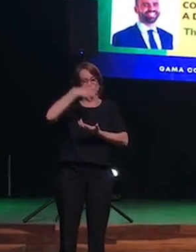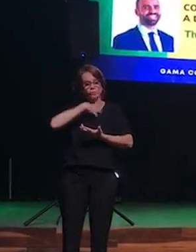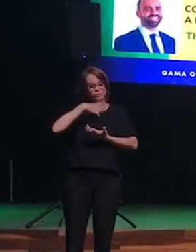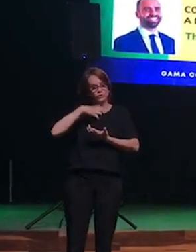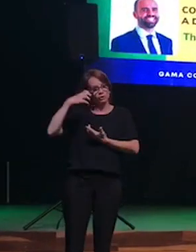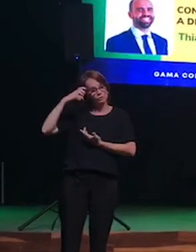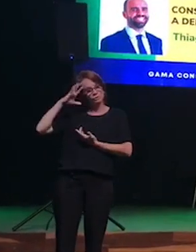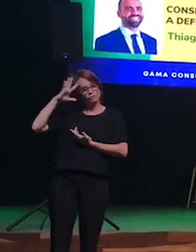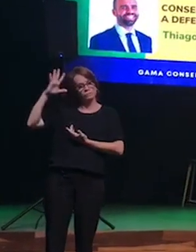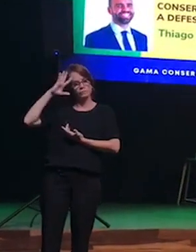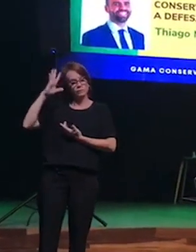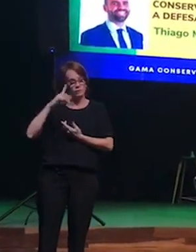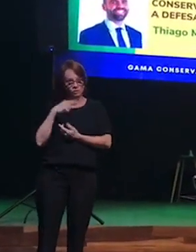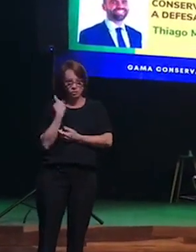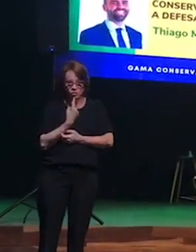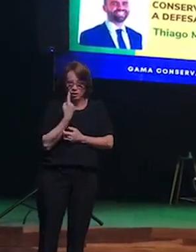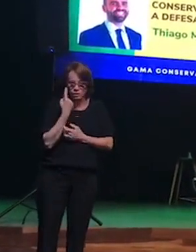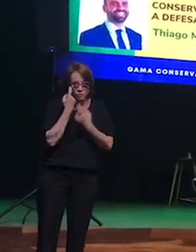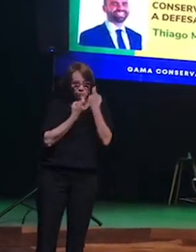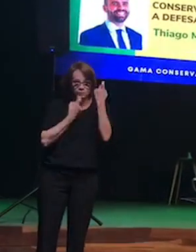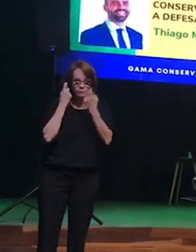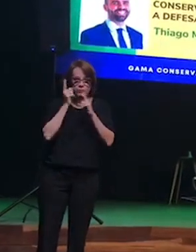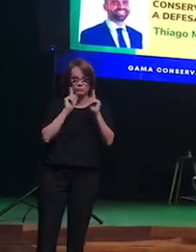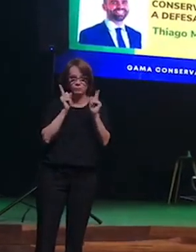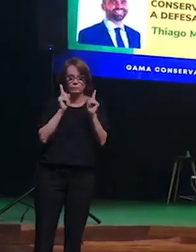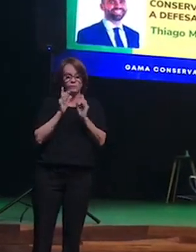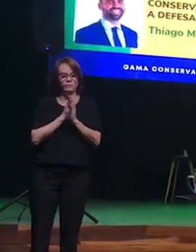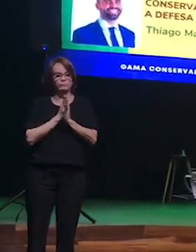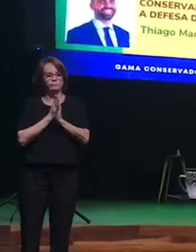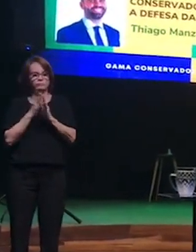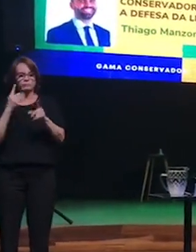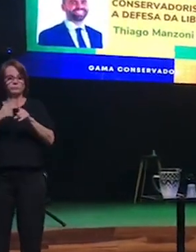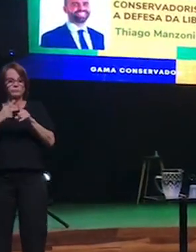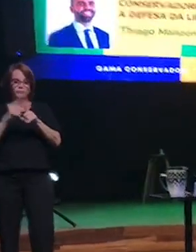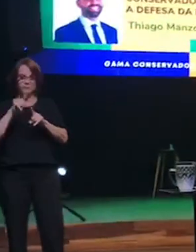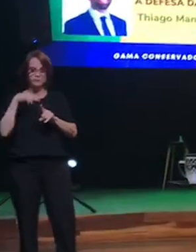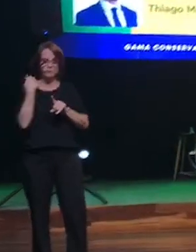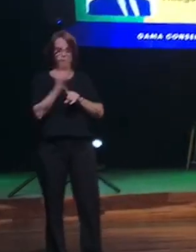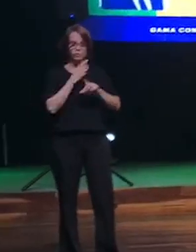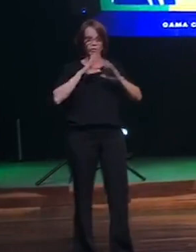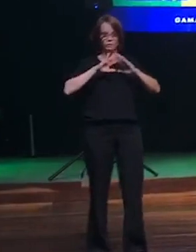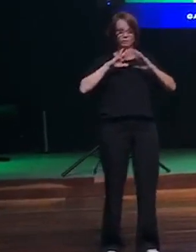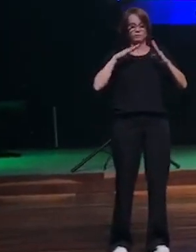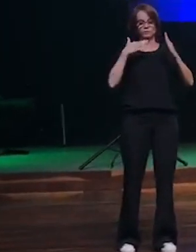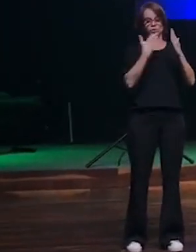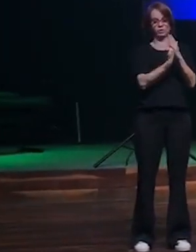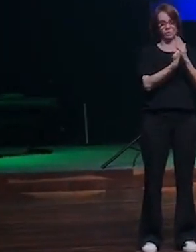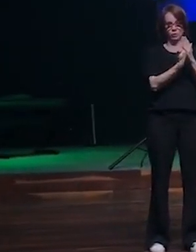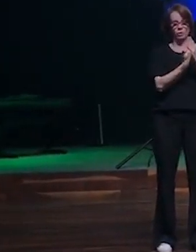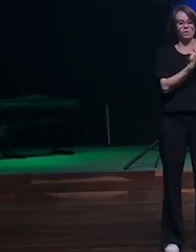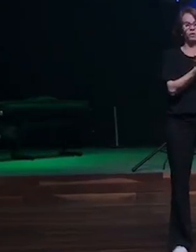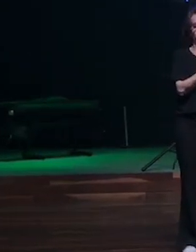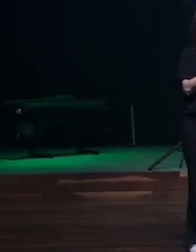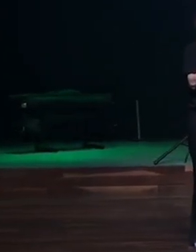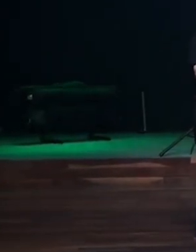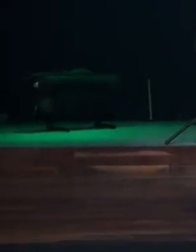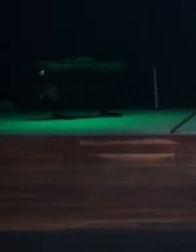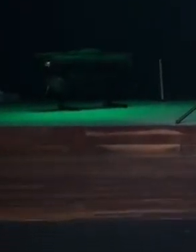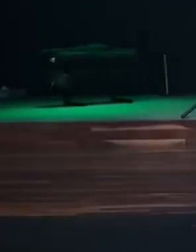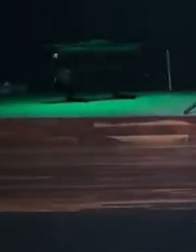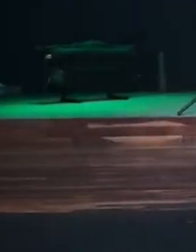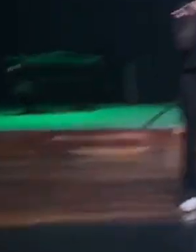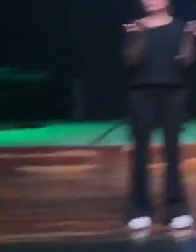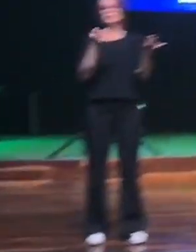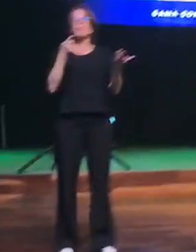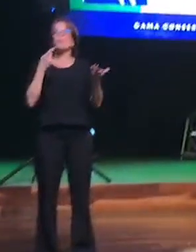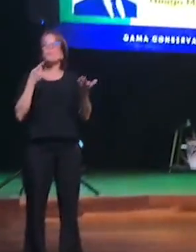isso. De modo que as nossas escolas e as nossas universidades passaram a ser